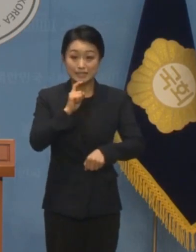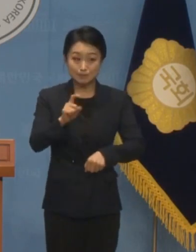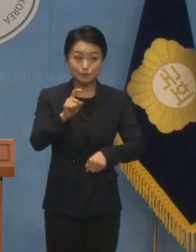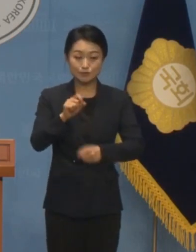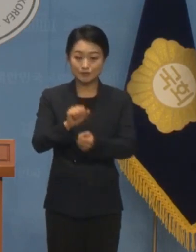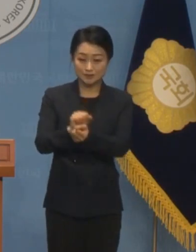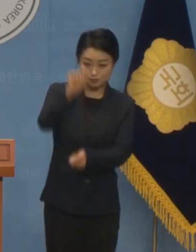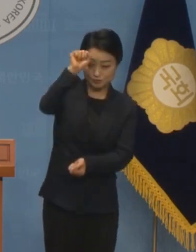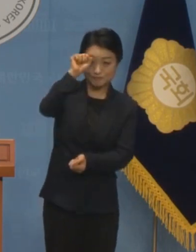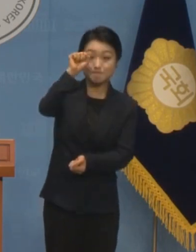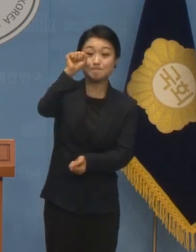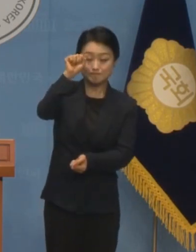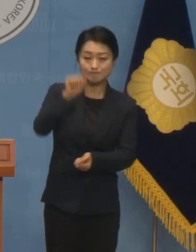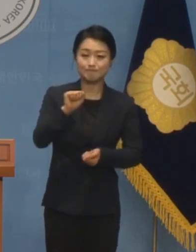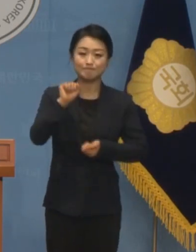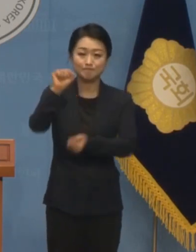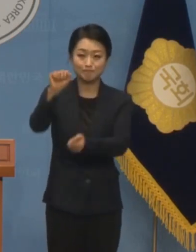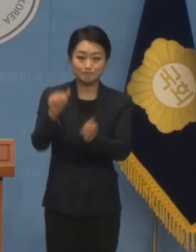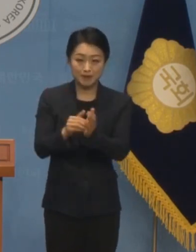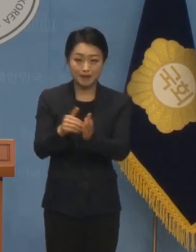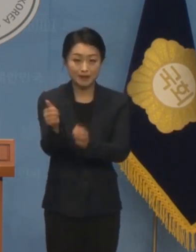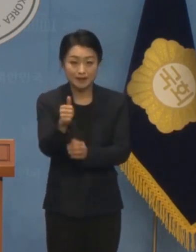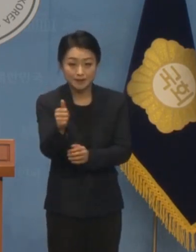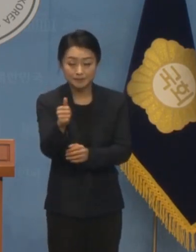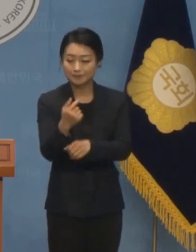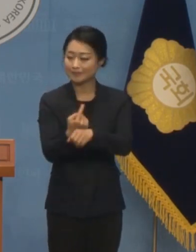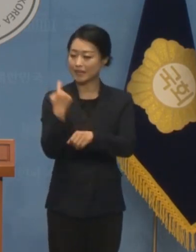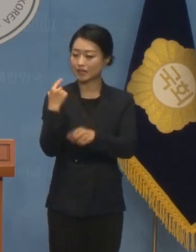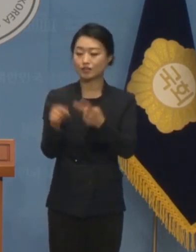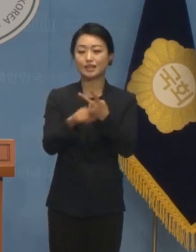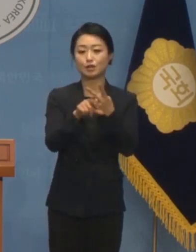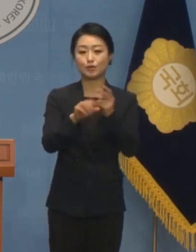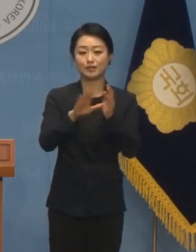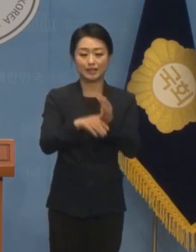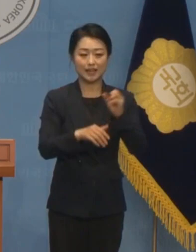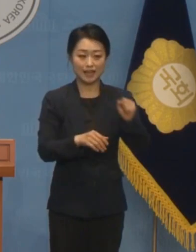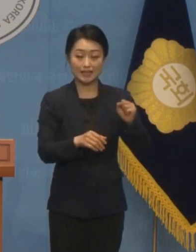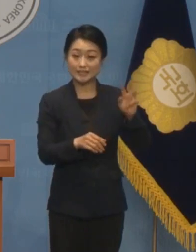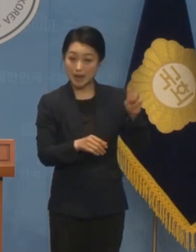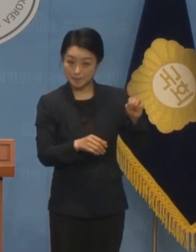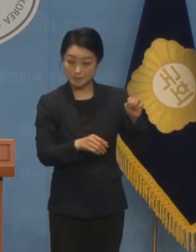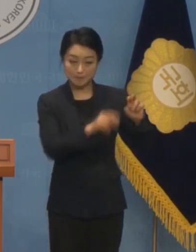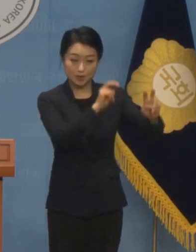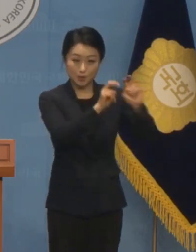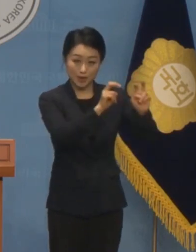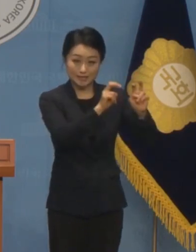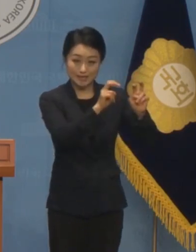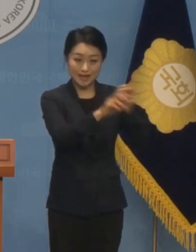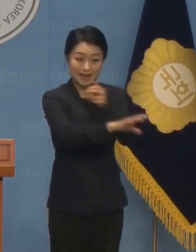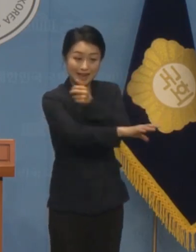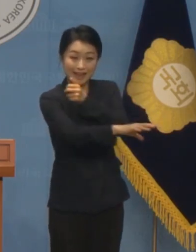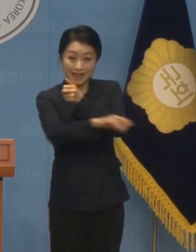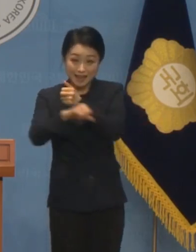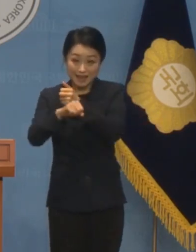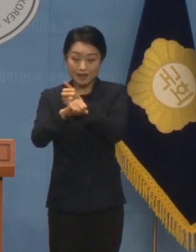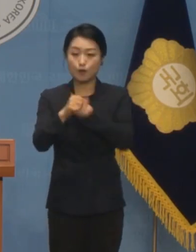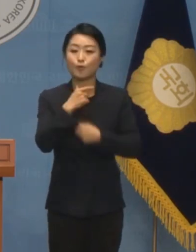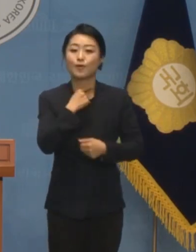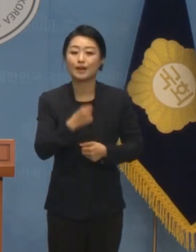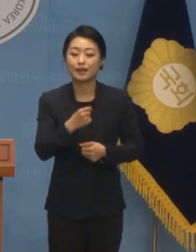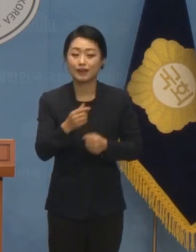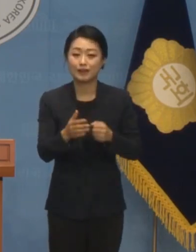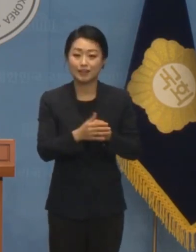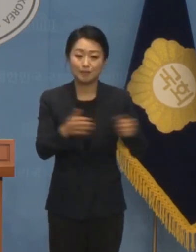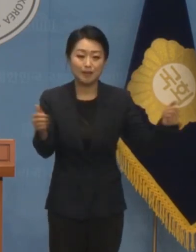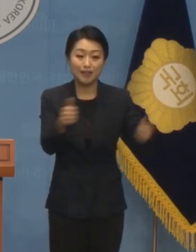발부했습니다. 김 위원장은 작년 2월 SM 경영권 확보 전 국면에서